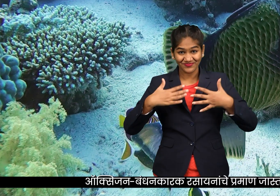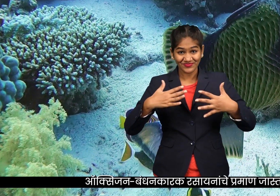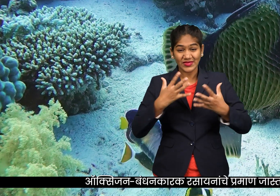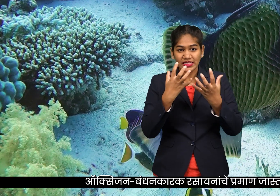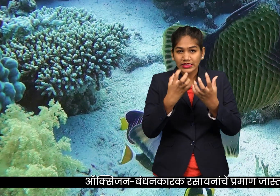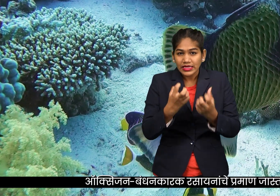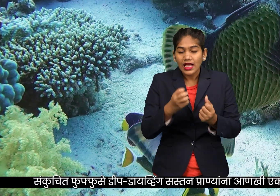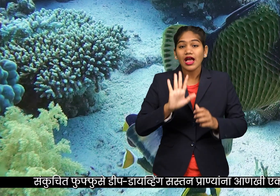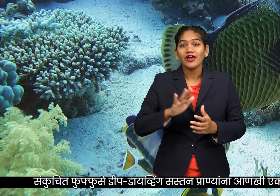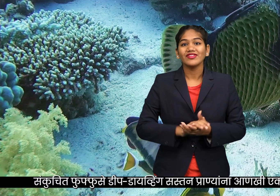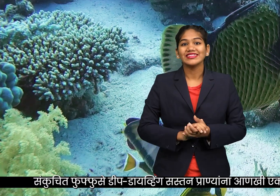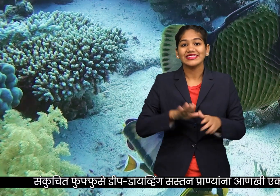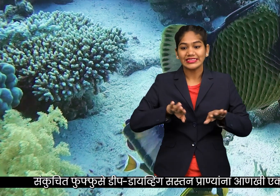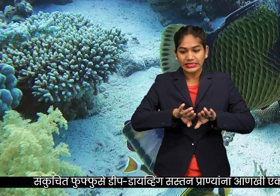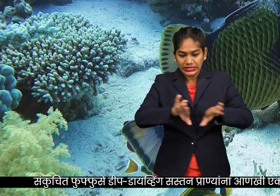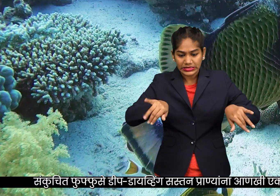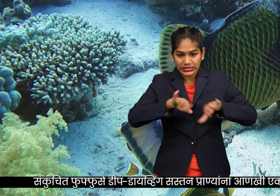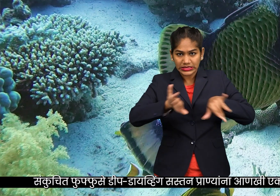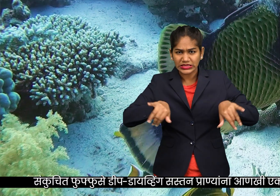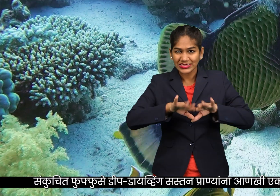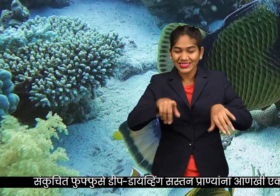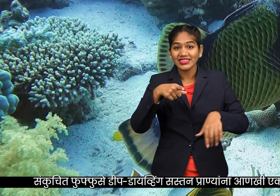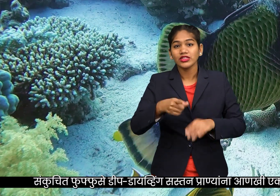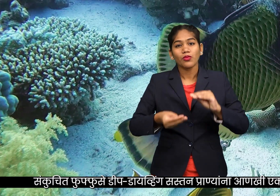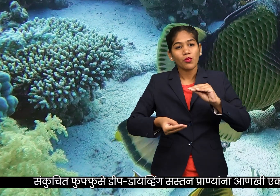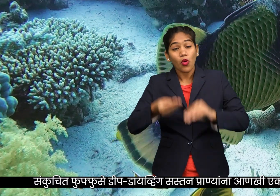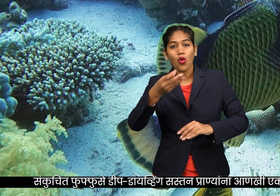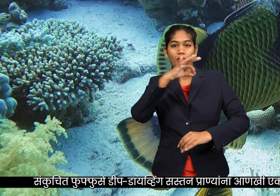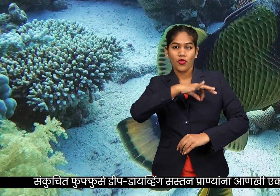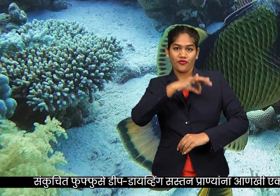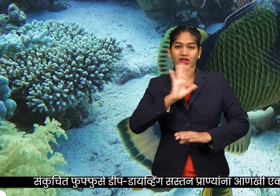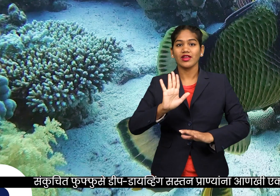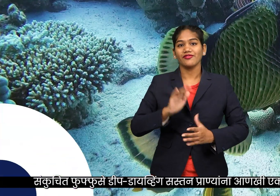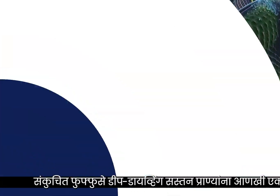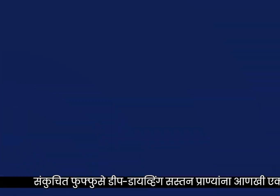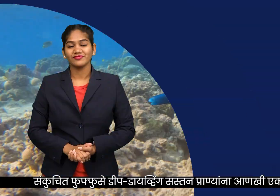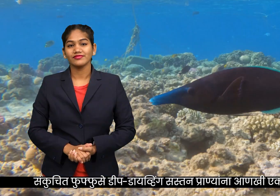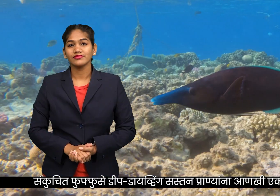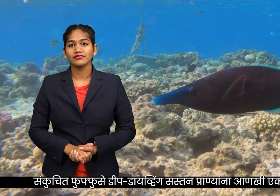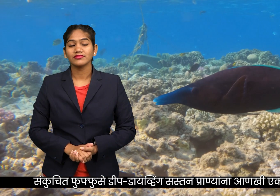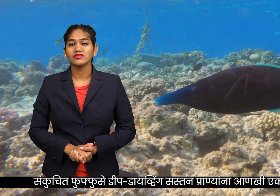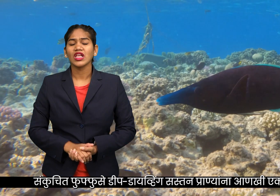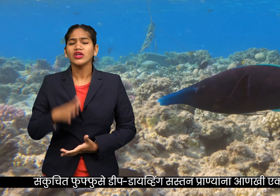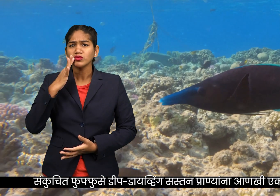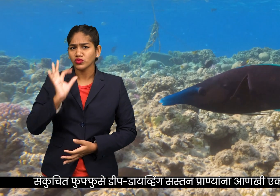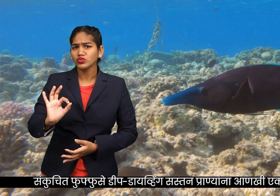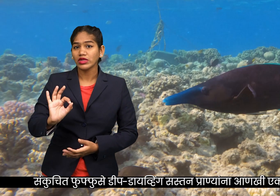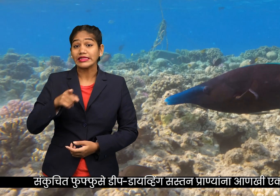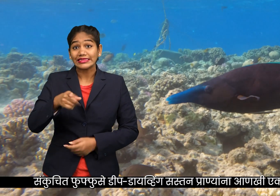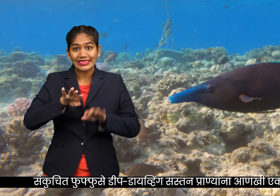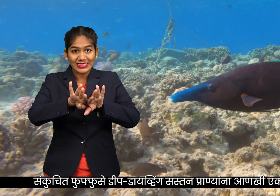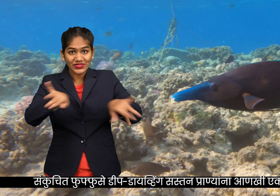प्रमाण जास्त असते. संकुचित फुफ्फुसे डीप डायव्हिंग स्तन